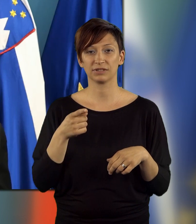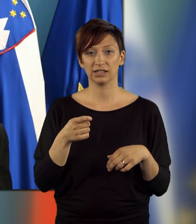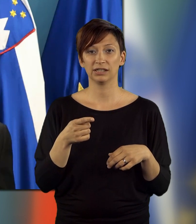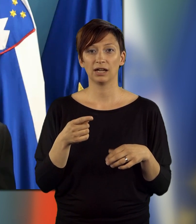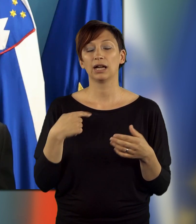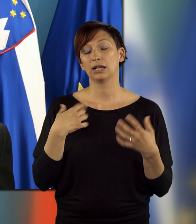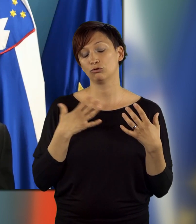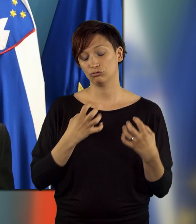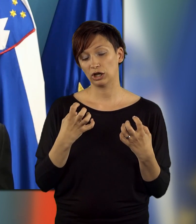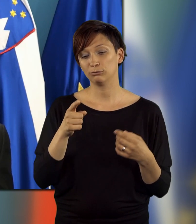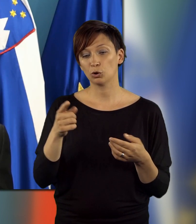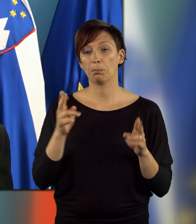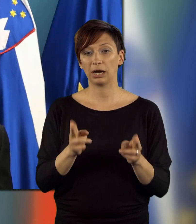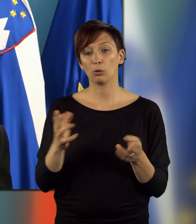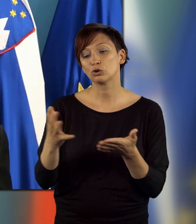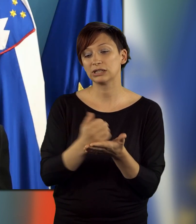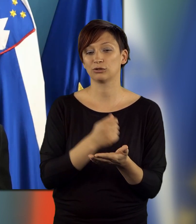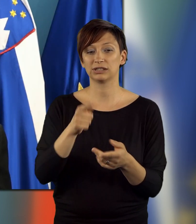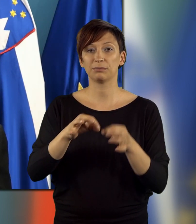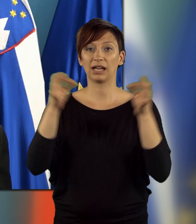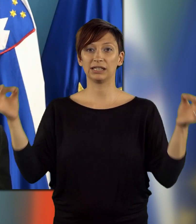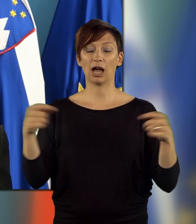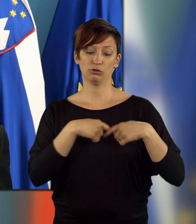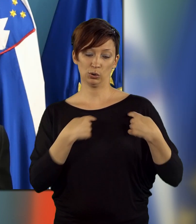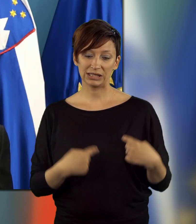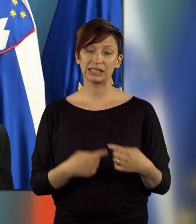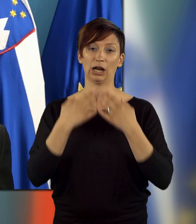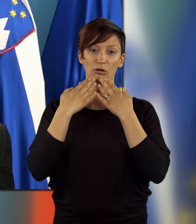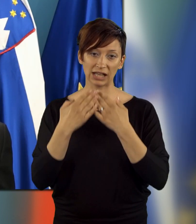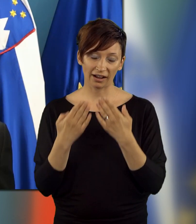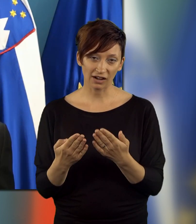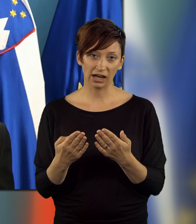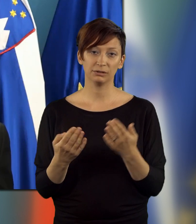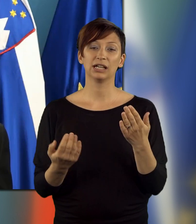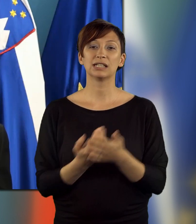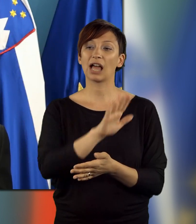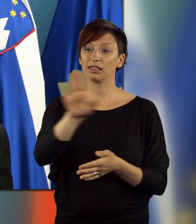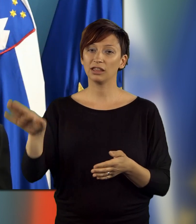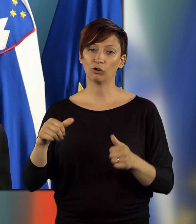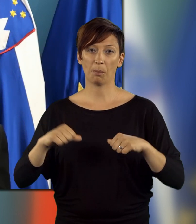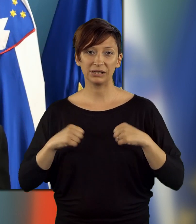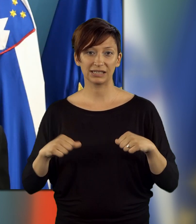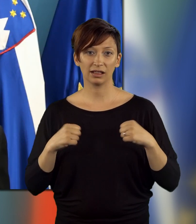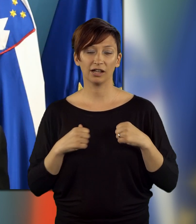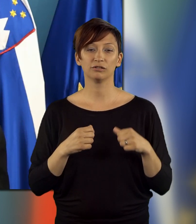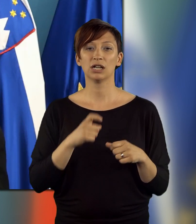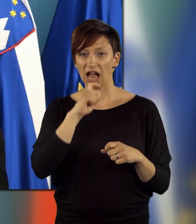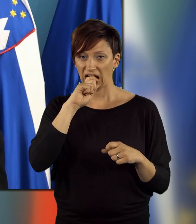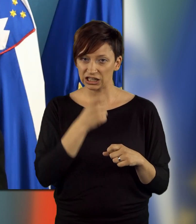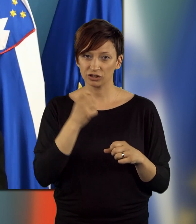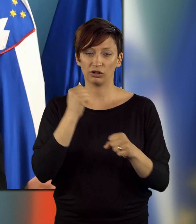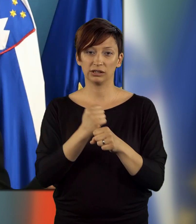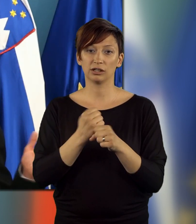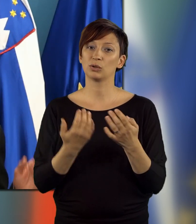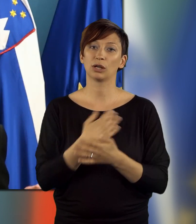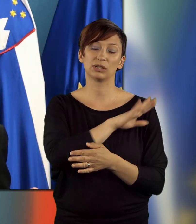bi izkoristila to priložnost, da se jim javno iskreno zahvalim za njihovo prizadevno in požrtvovalno